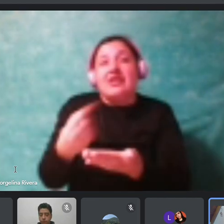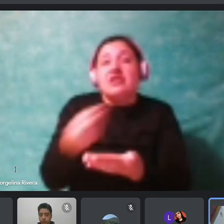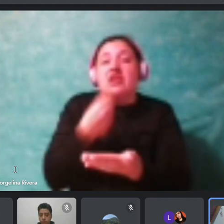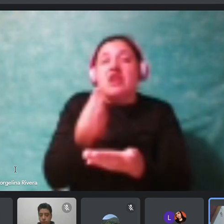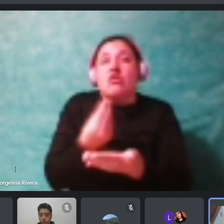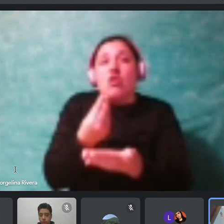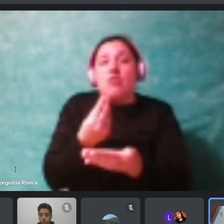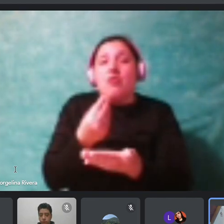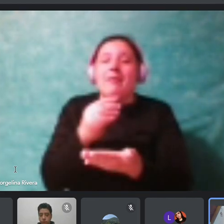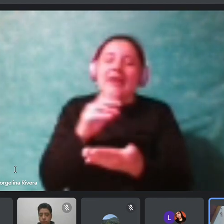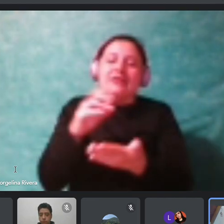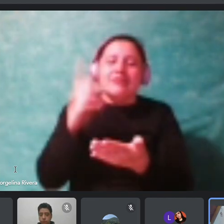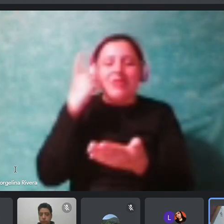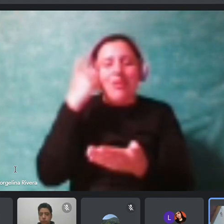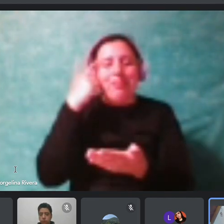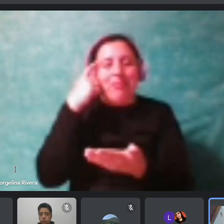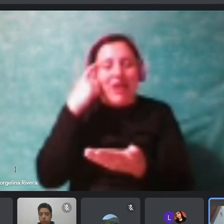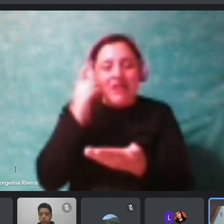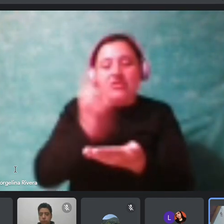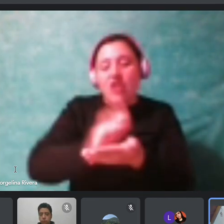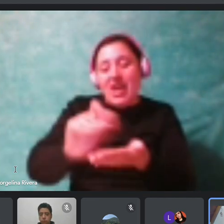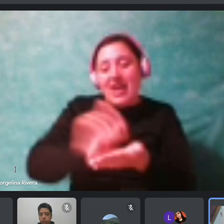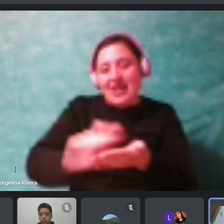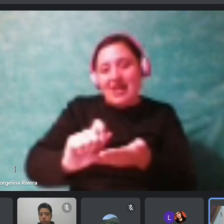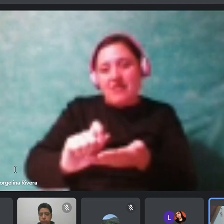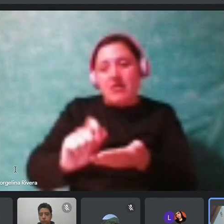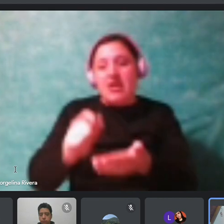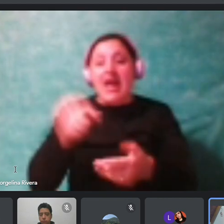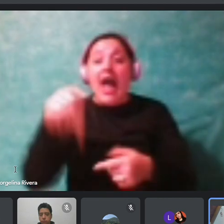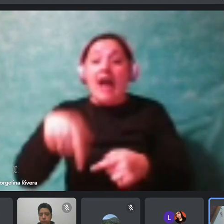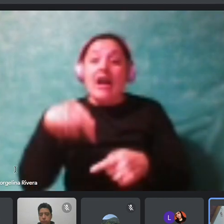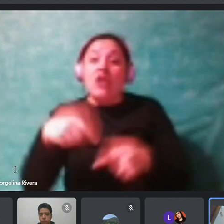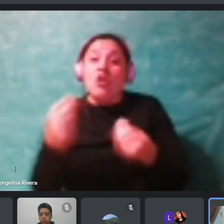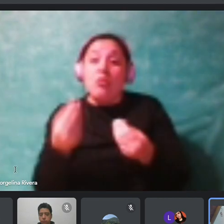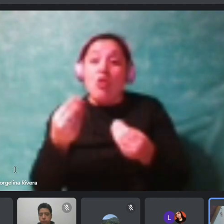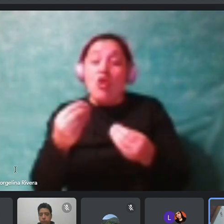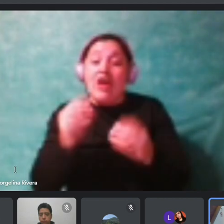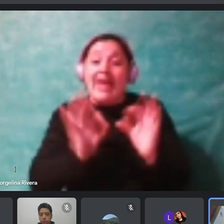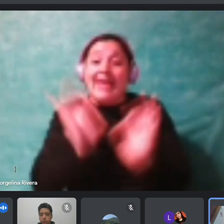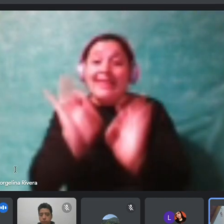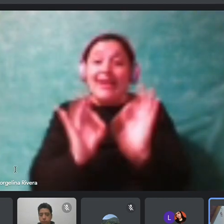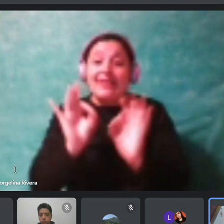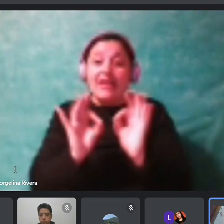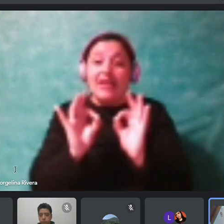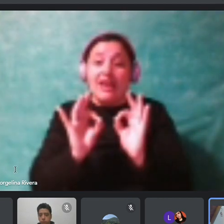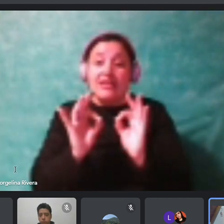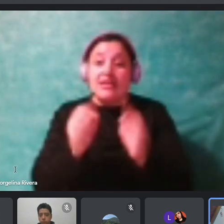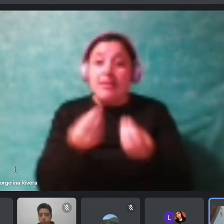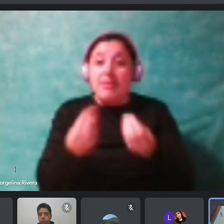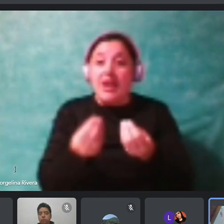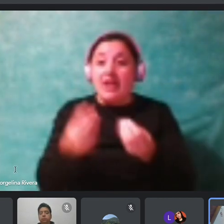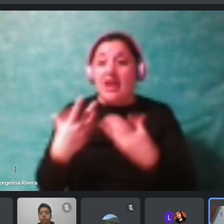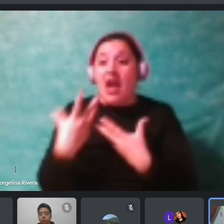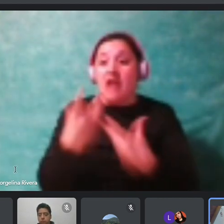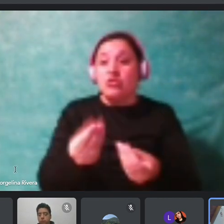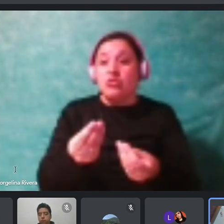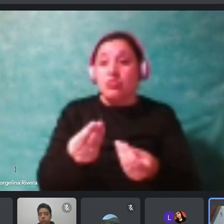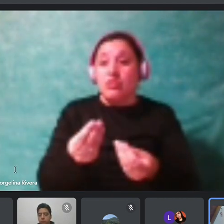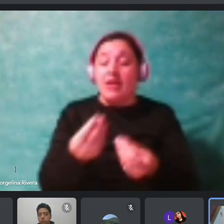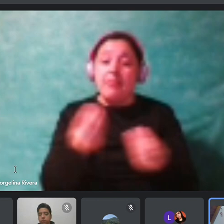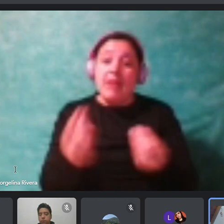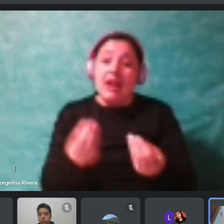trabajamos son ciertas estrategias que ayudan a aplicar una